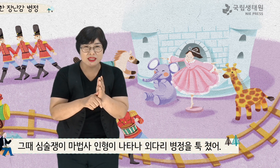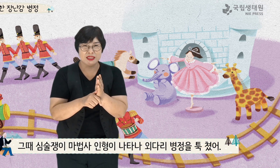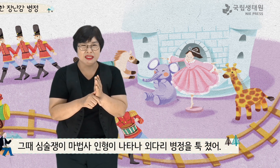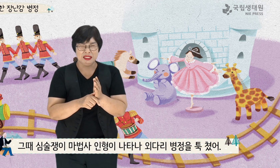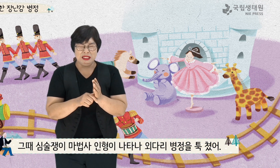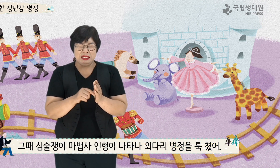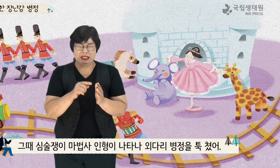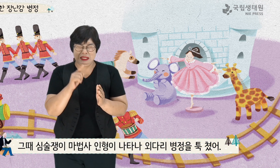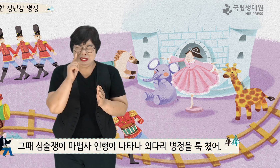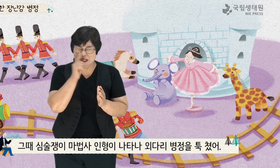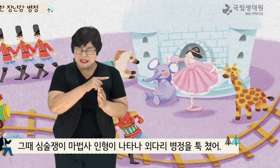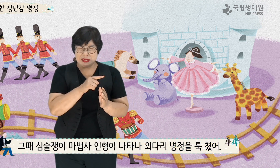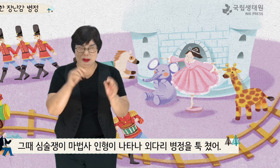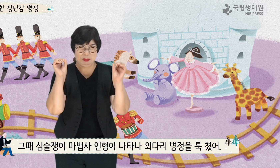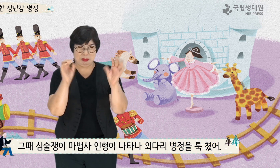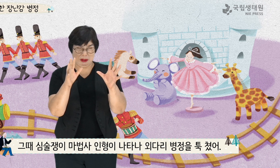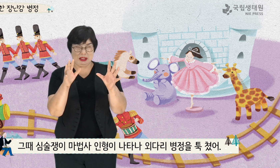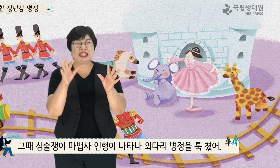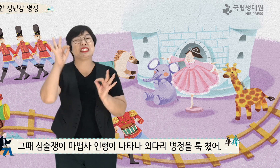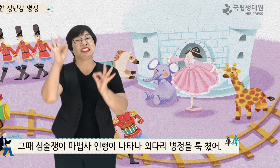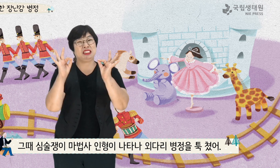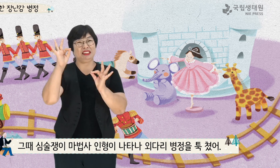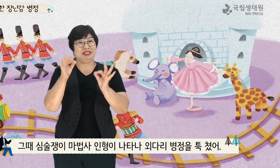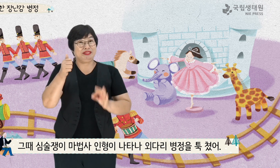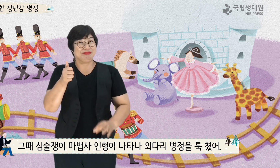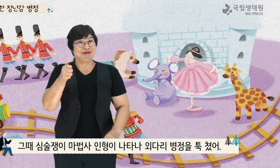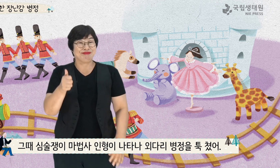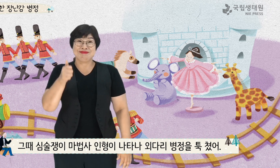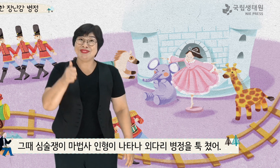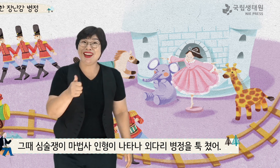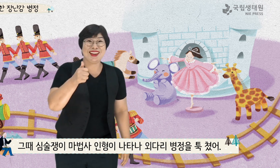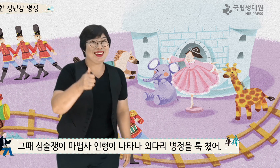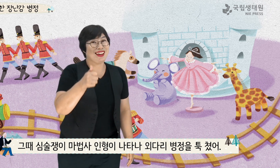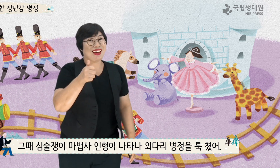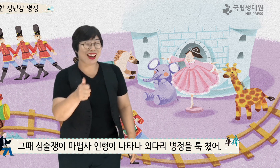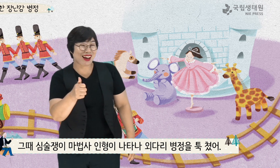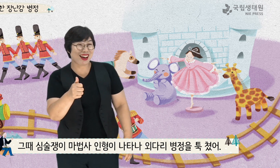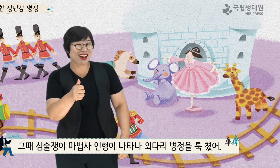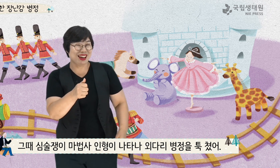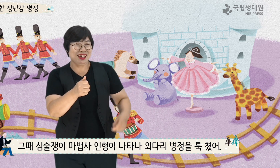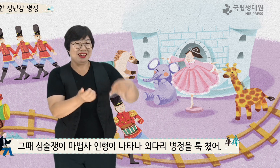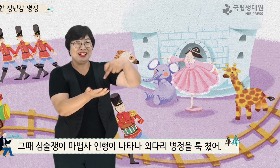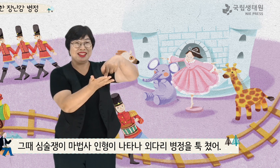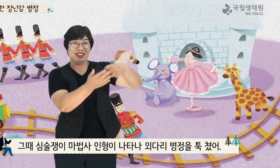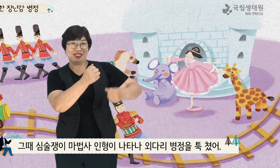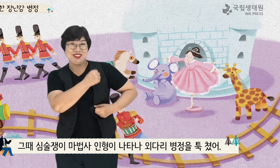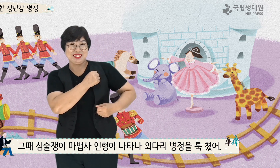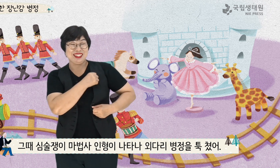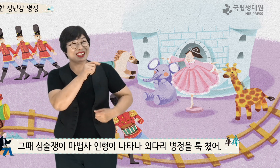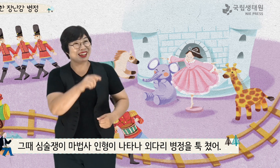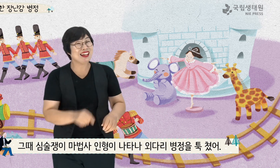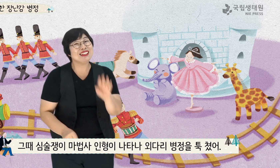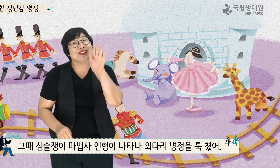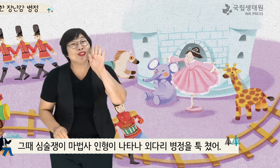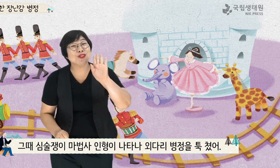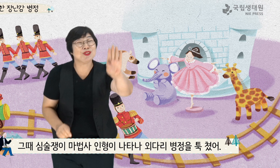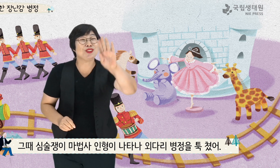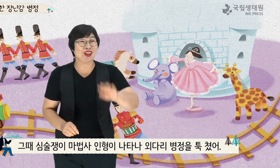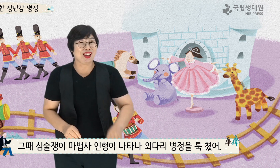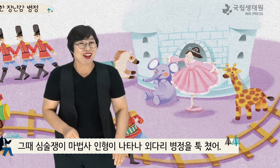그때 심술쟁이 마법사 인형이 나타나 외다리 병정을 툭 쳤어.